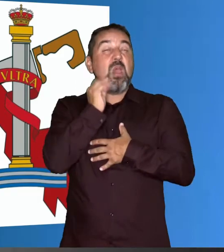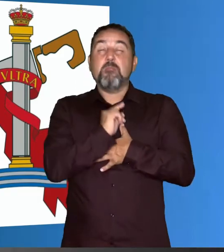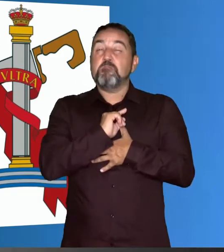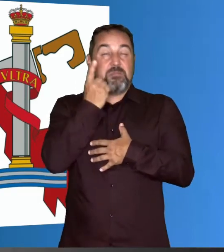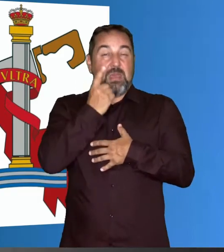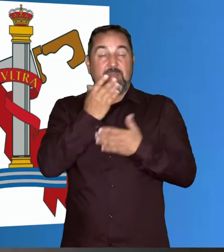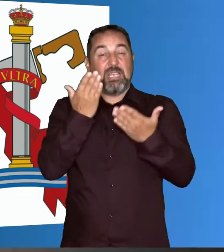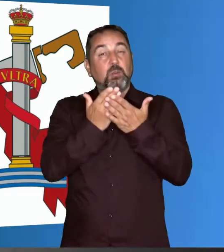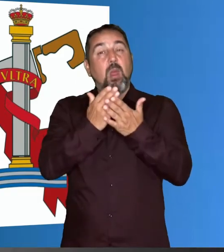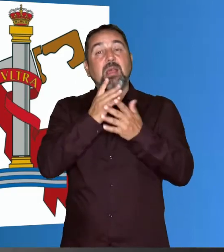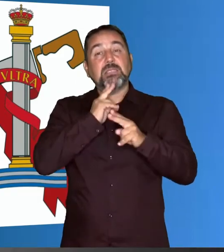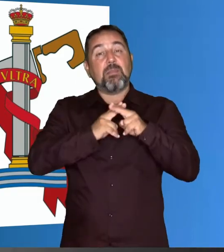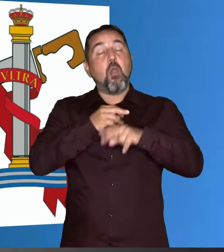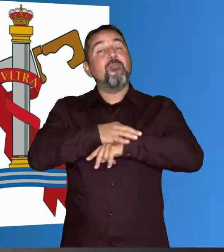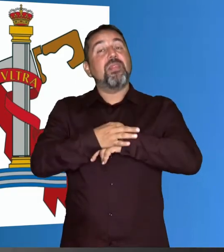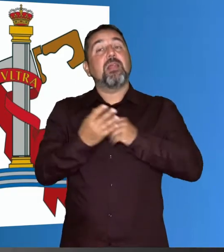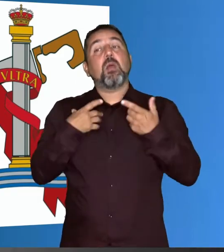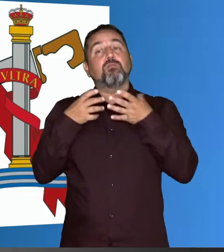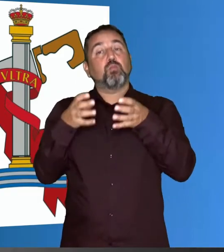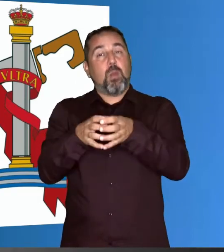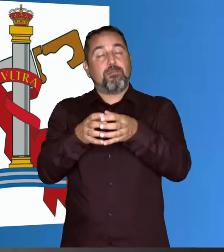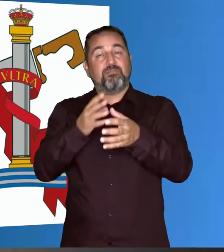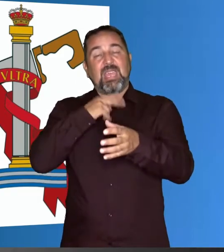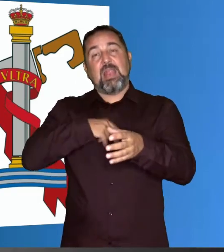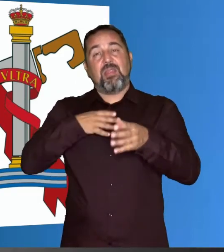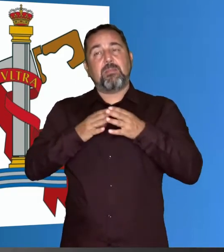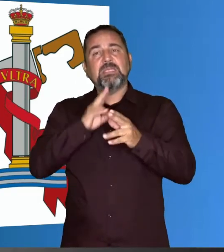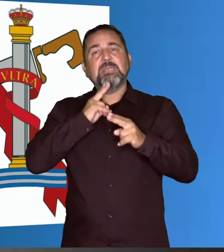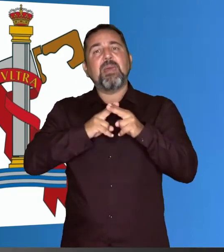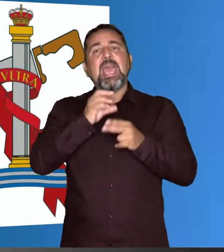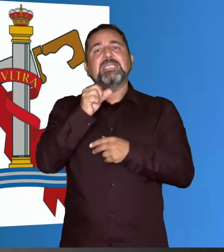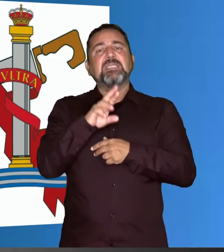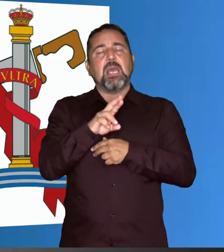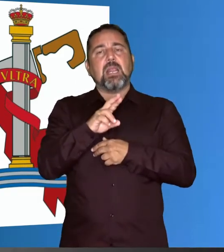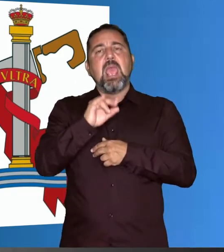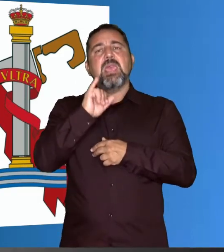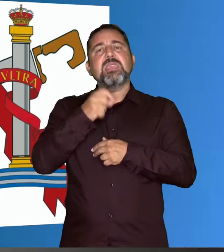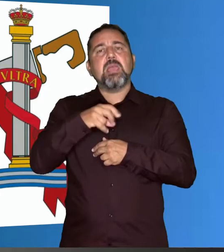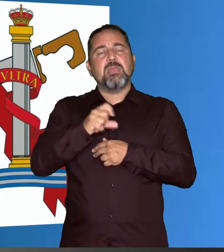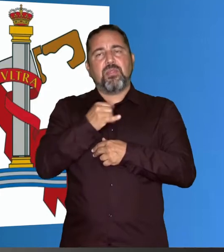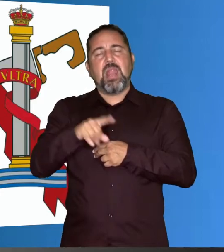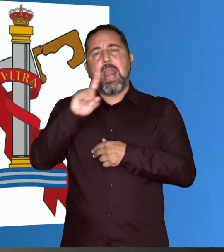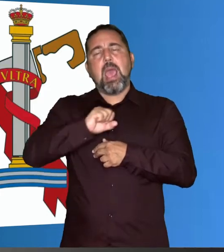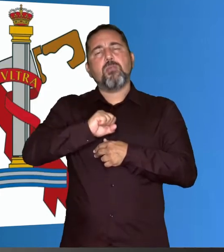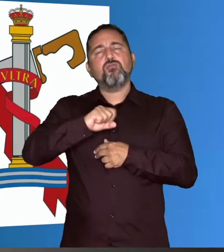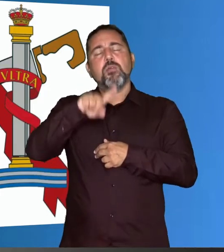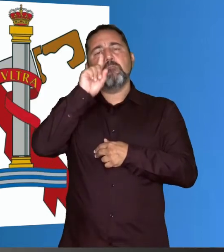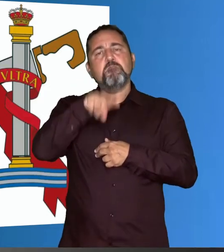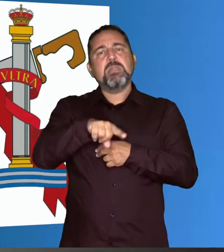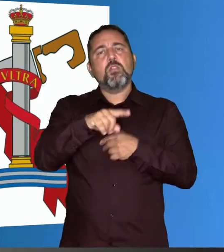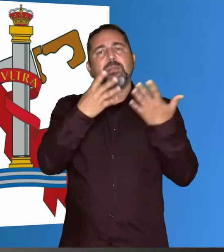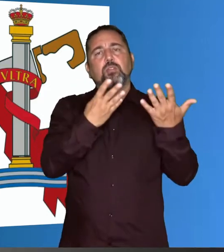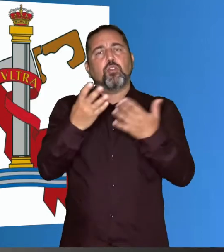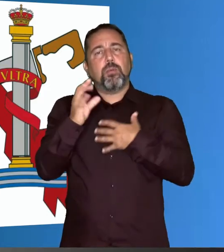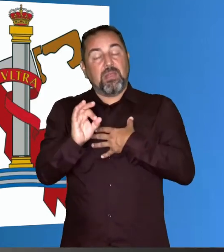La primera mujer que ingresó en la Escuela de Oficiales del Cuerpo General de la Armada fue Esther Yánez en el año